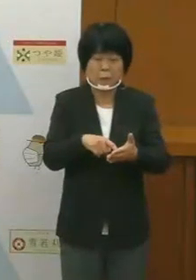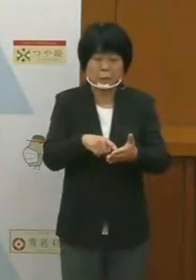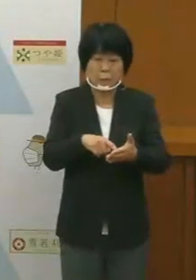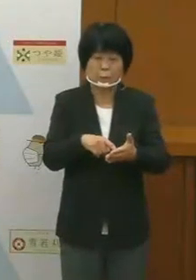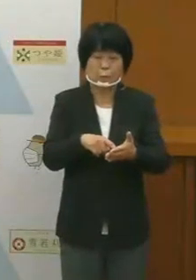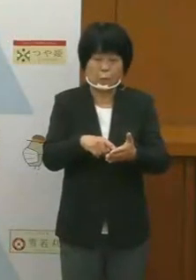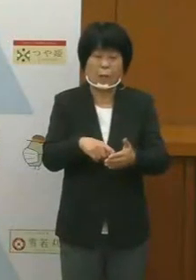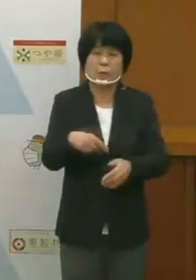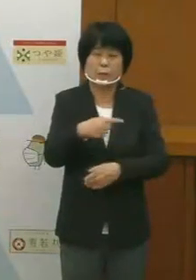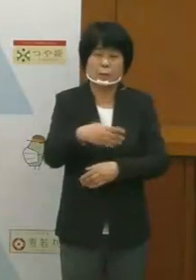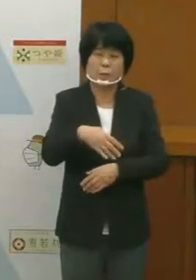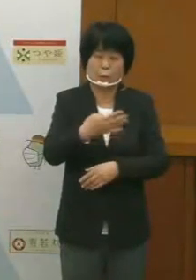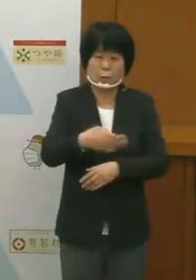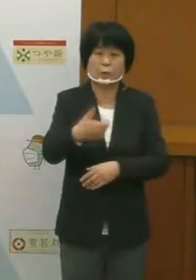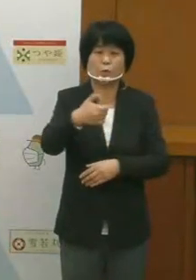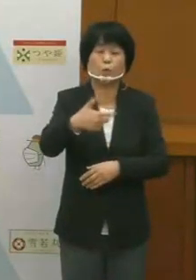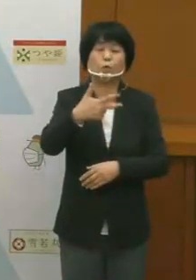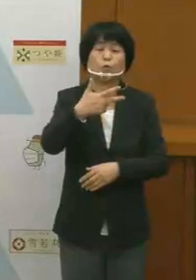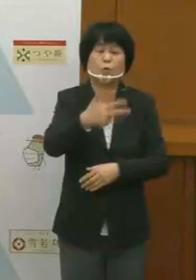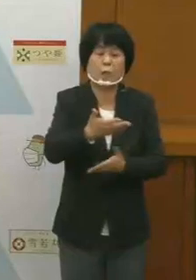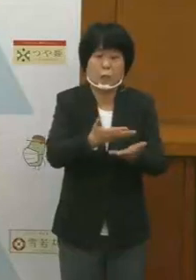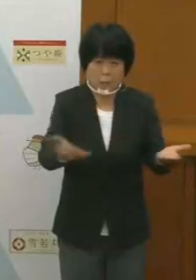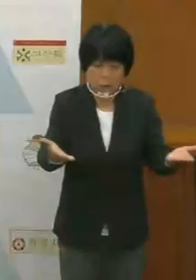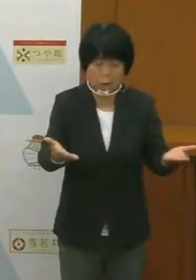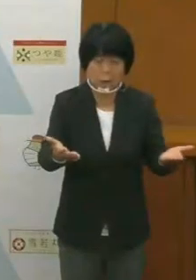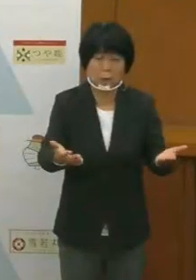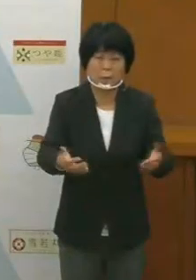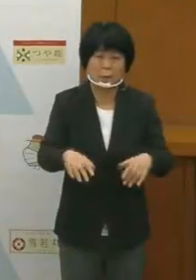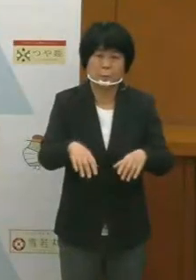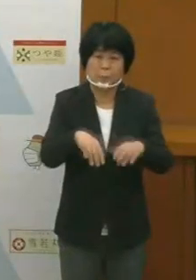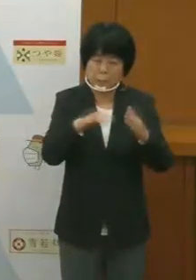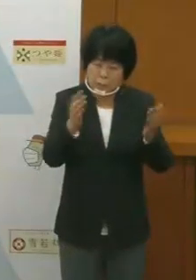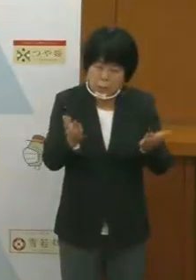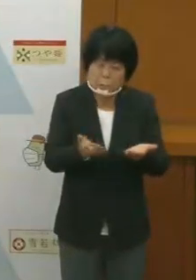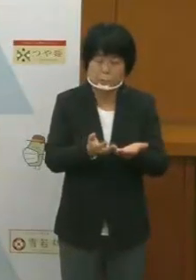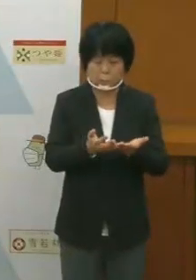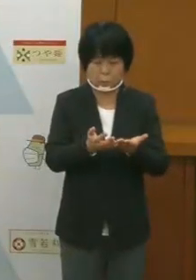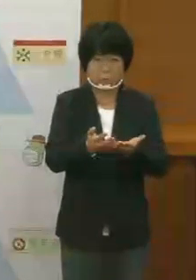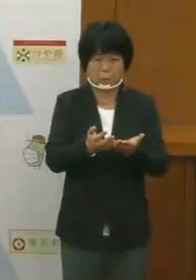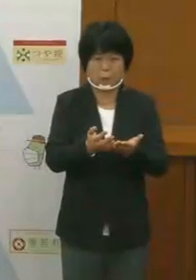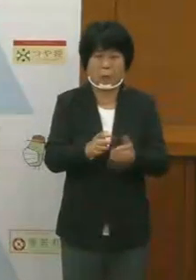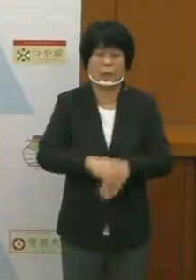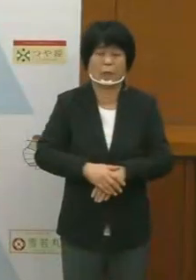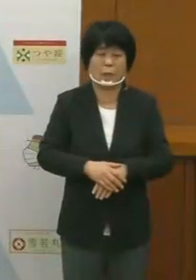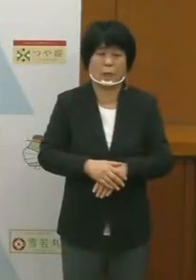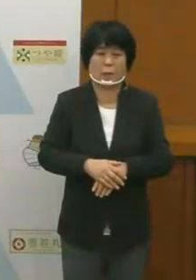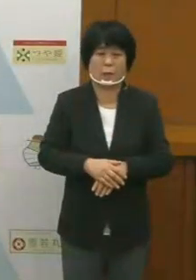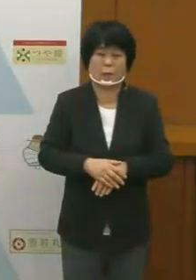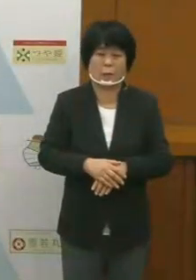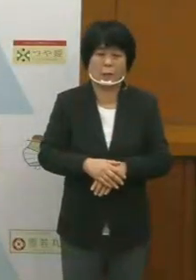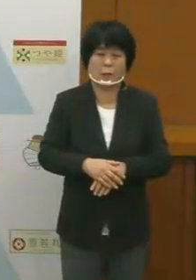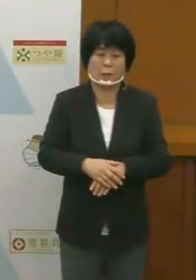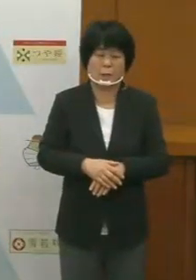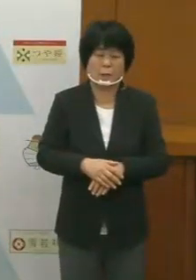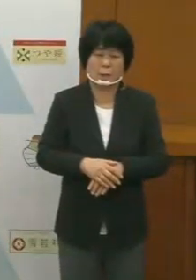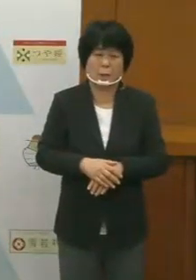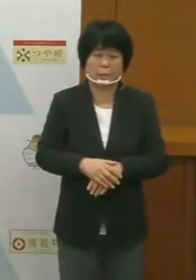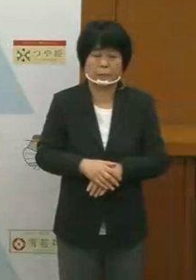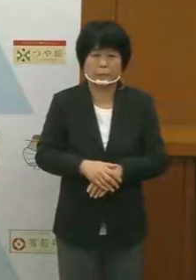ているのは1457件、全部の合計でですね、そういう件数だと聞いております